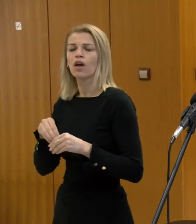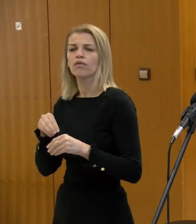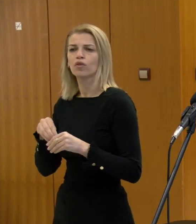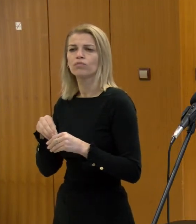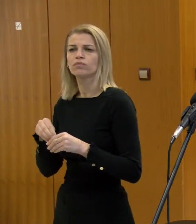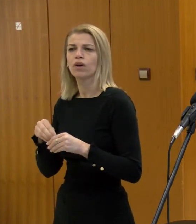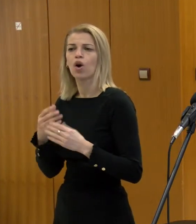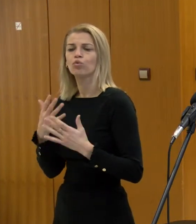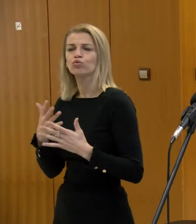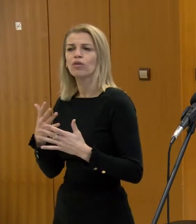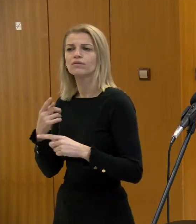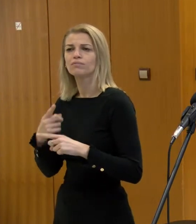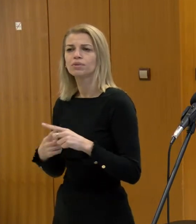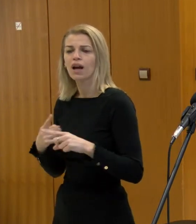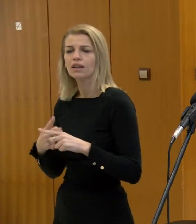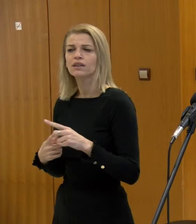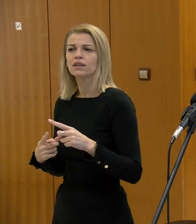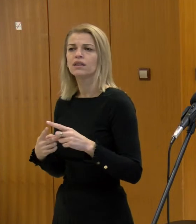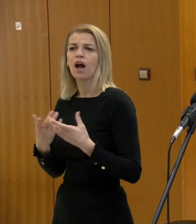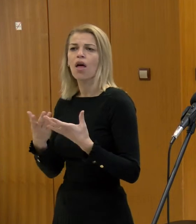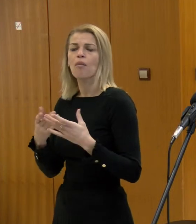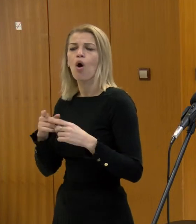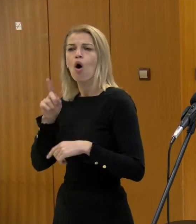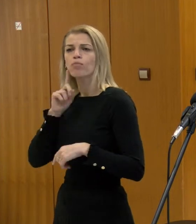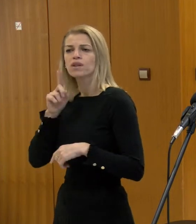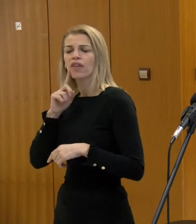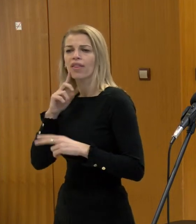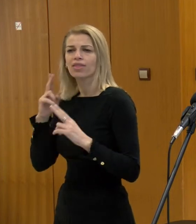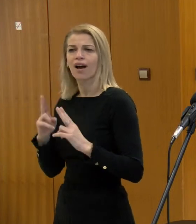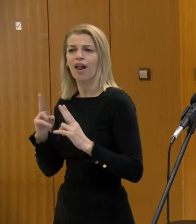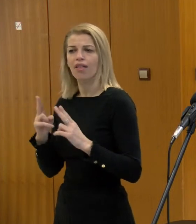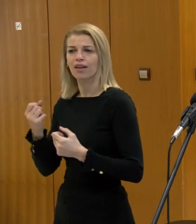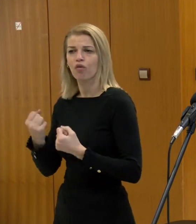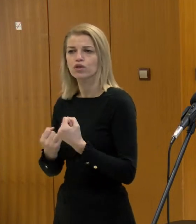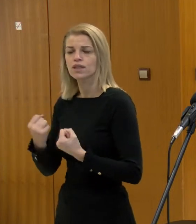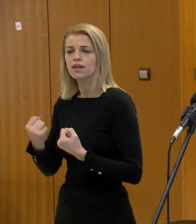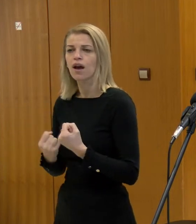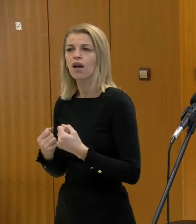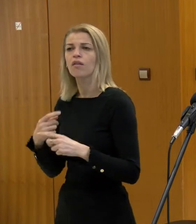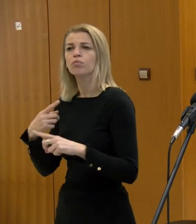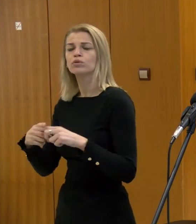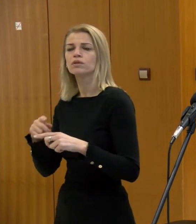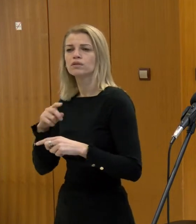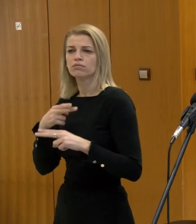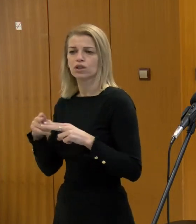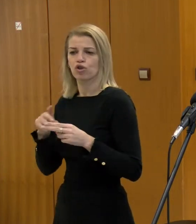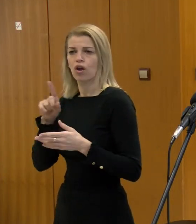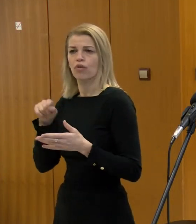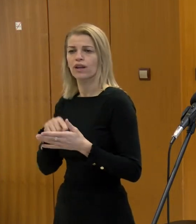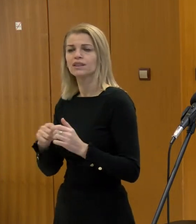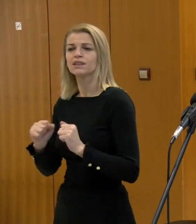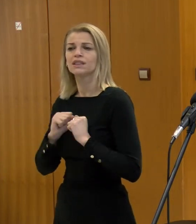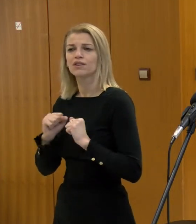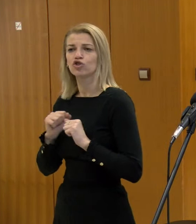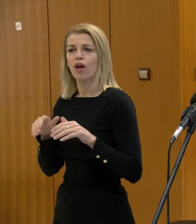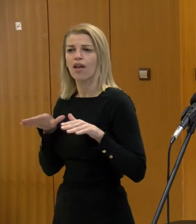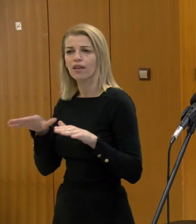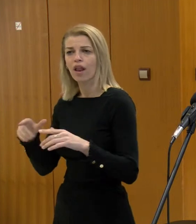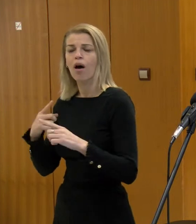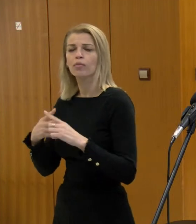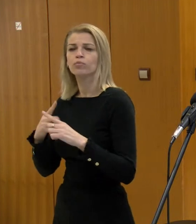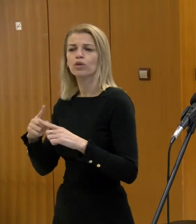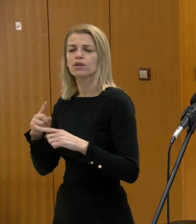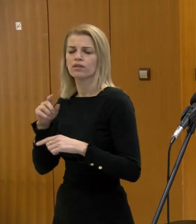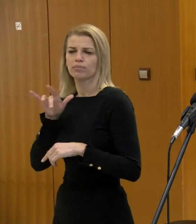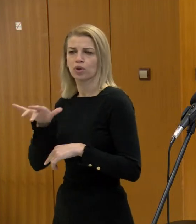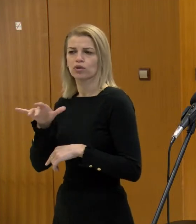to komunikácia alebo potenciálne obstarávanie nákladných vozidiel, riešenie otázky cvičných lietadiel a protivzdušnej